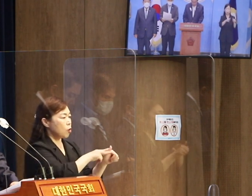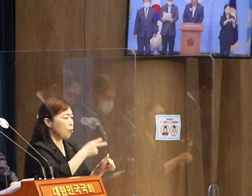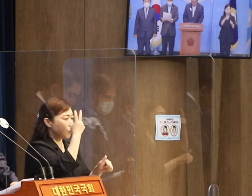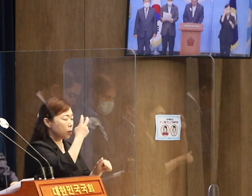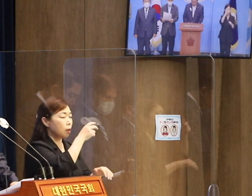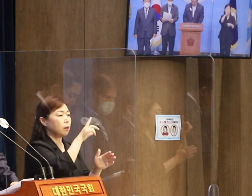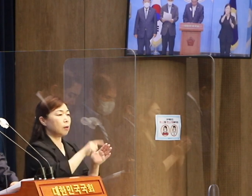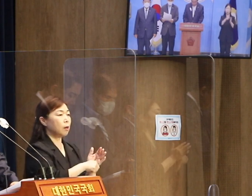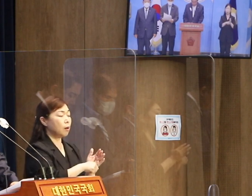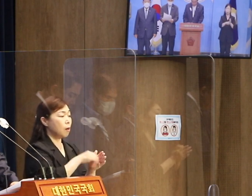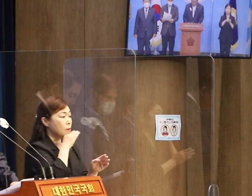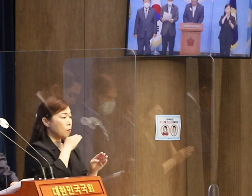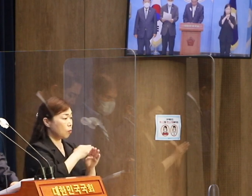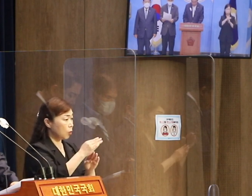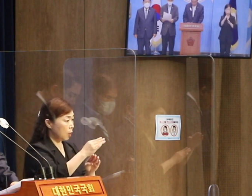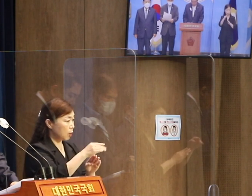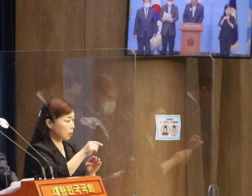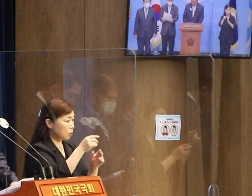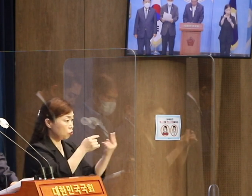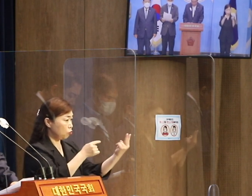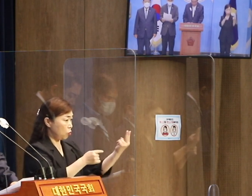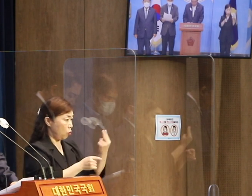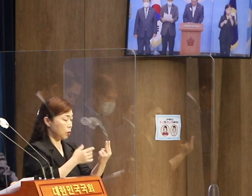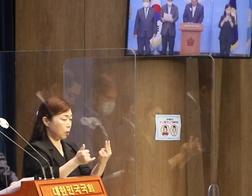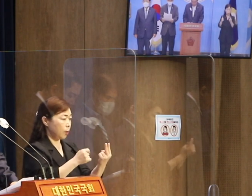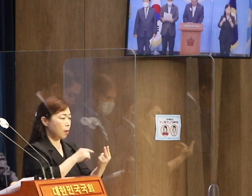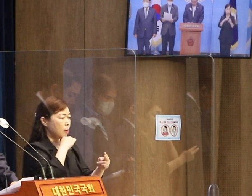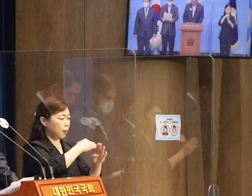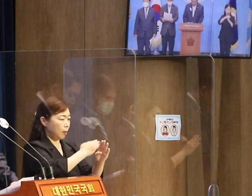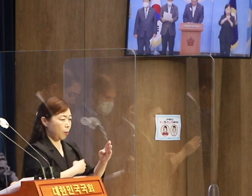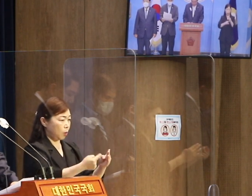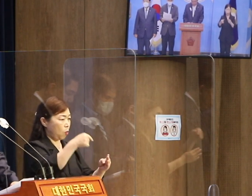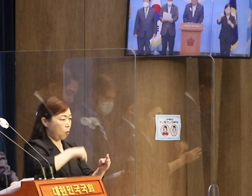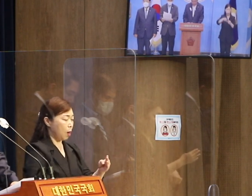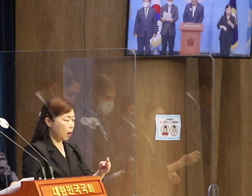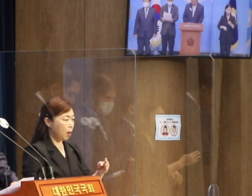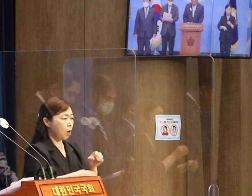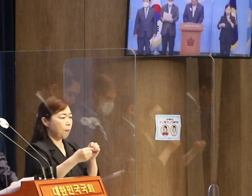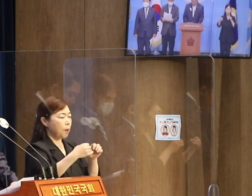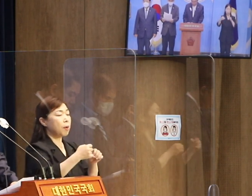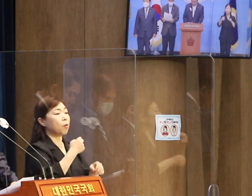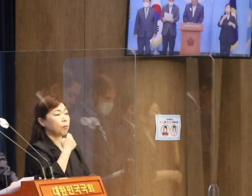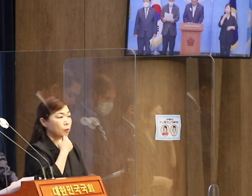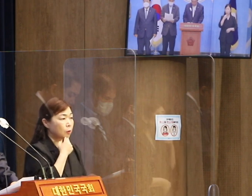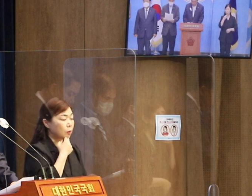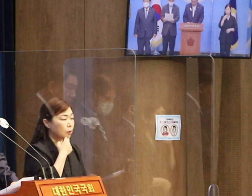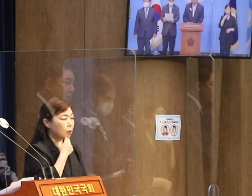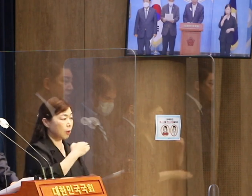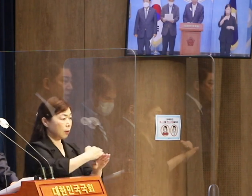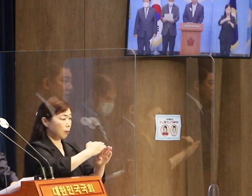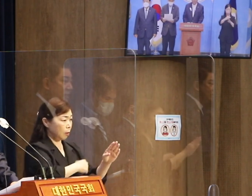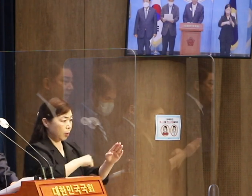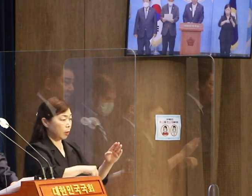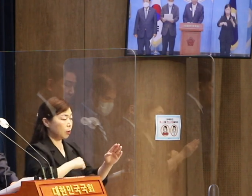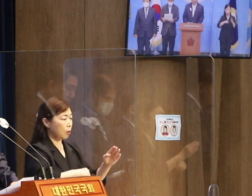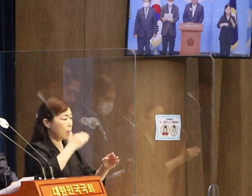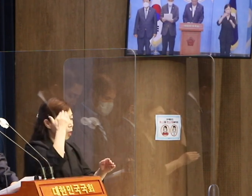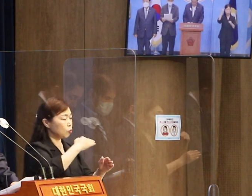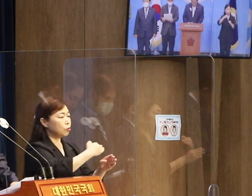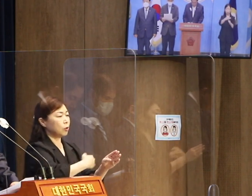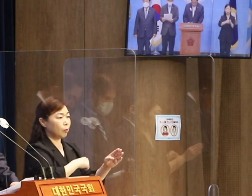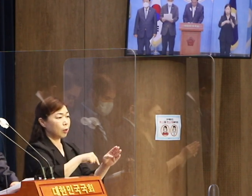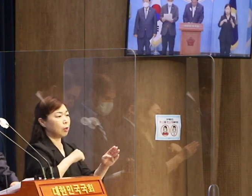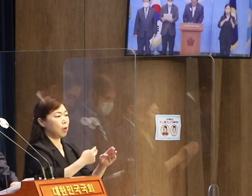합동정보조사에서 귀순 관련 진술과 행동의 일관성을 발견하지 못해 귀순 의사의 진정성을 인정하지